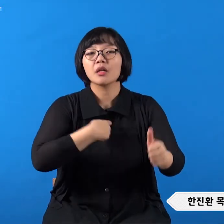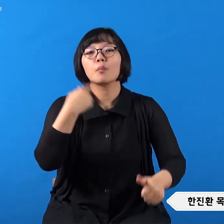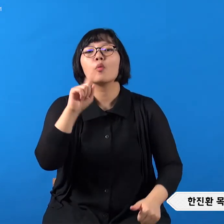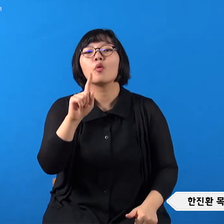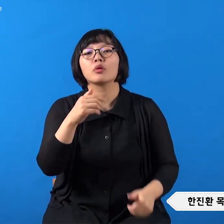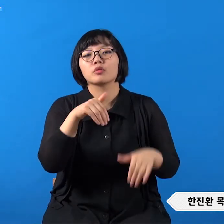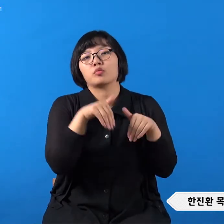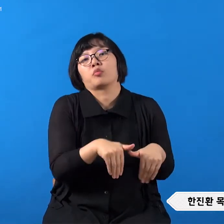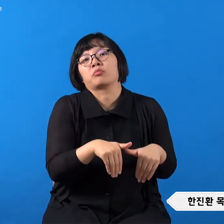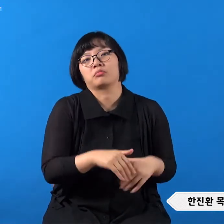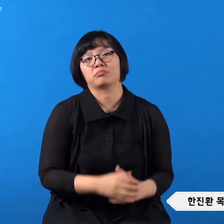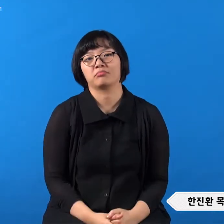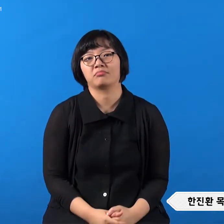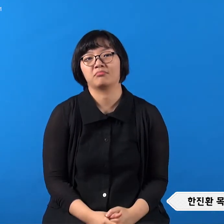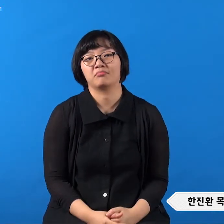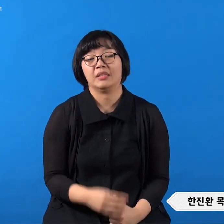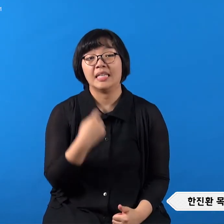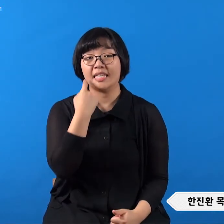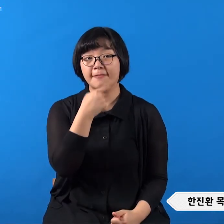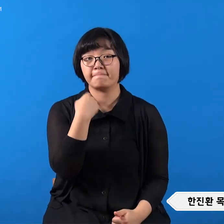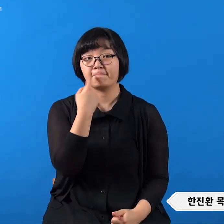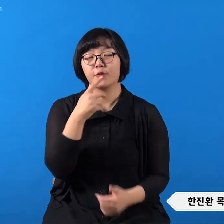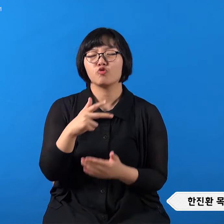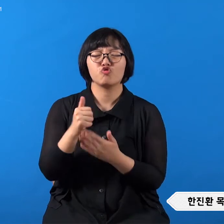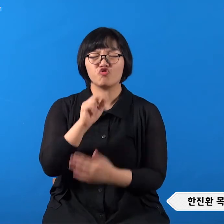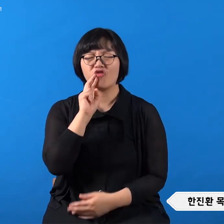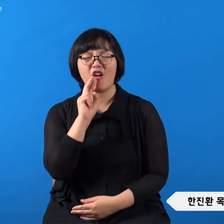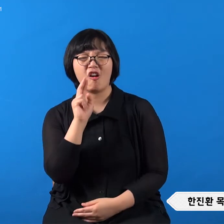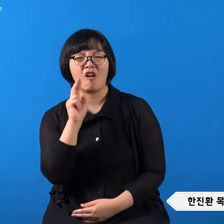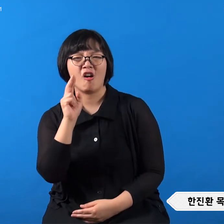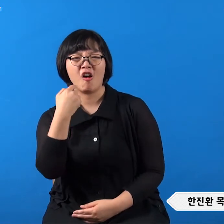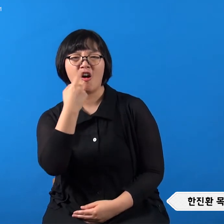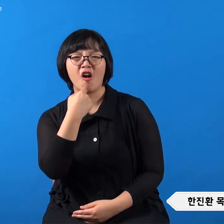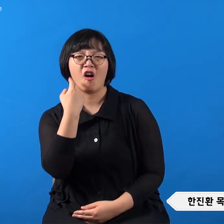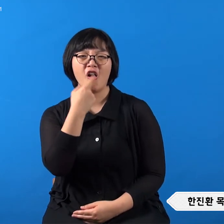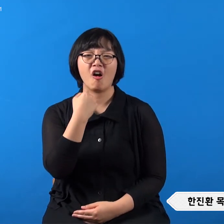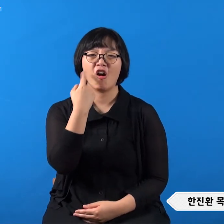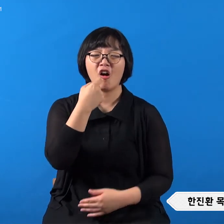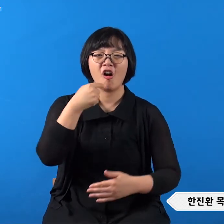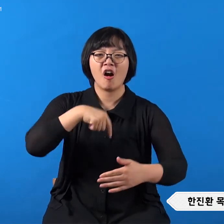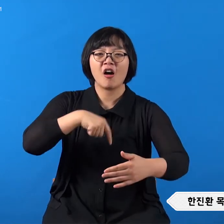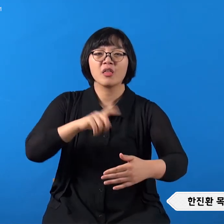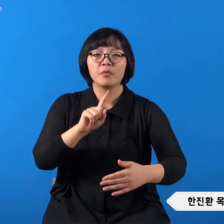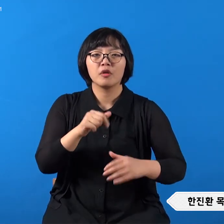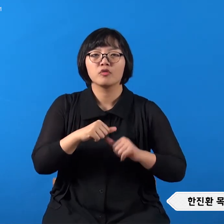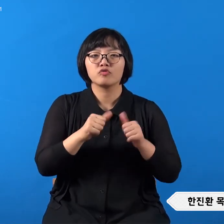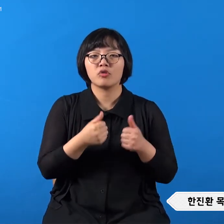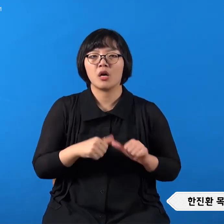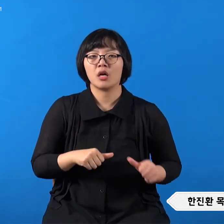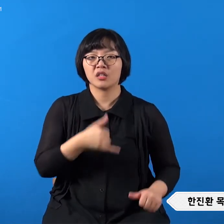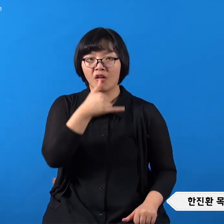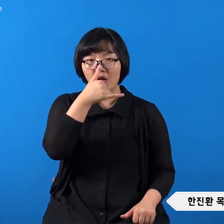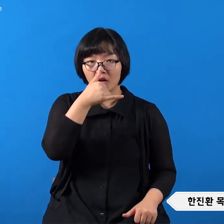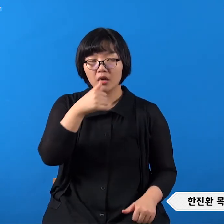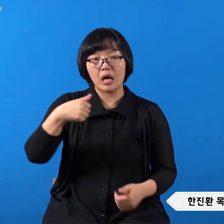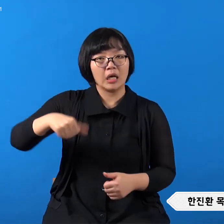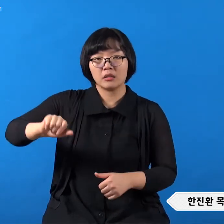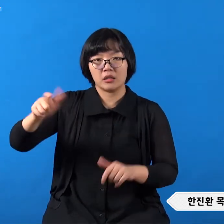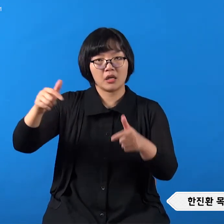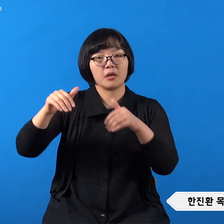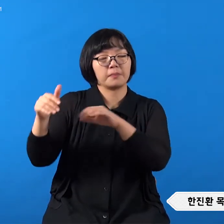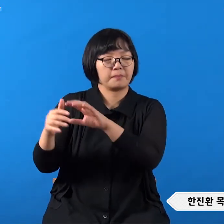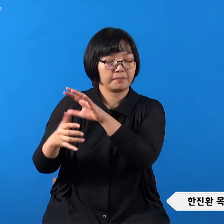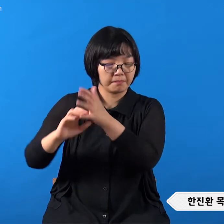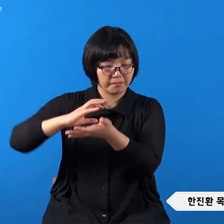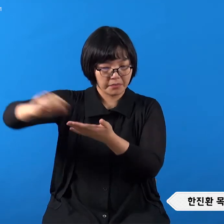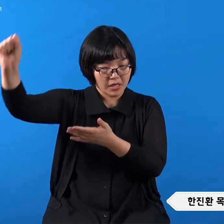전락하게 됩니다. 입술로는 주여 주여 하고 있어도 속에 우상이 있으면 아들의 지위를 뺏기고